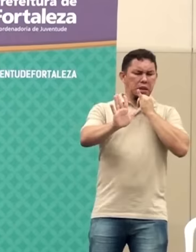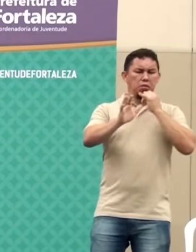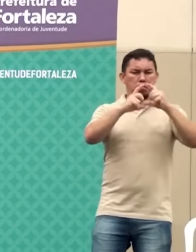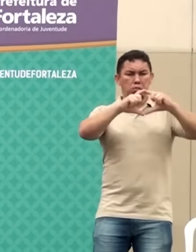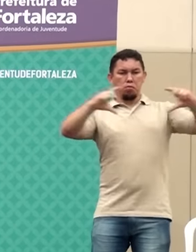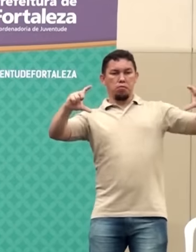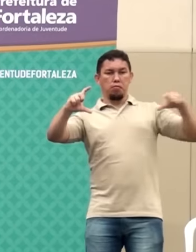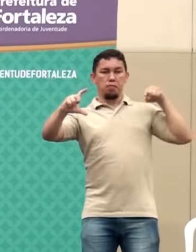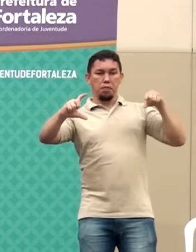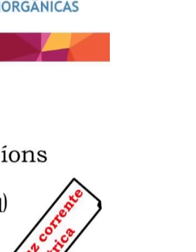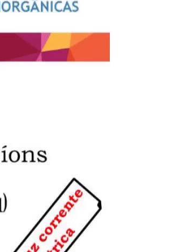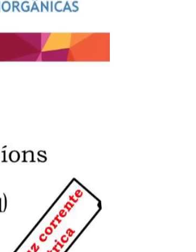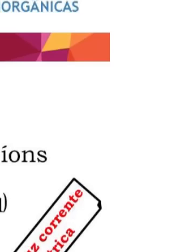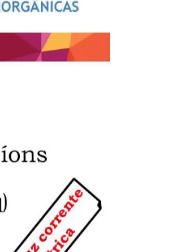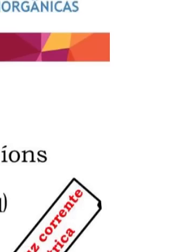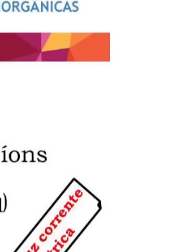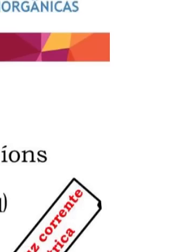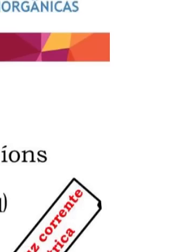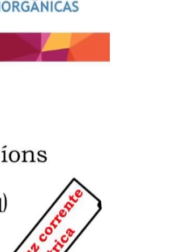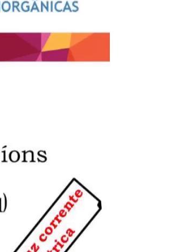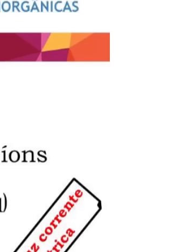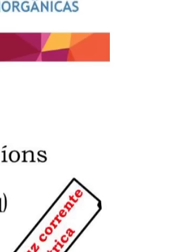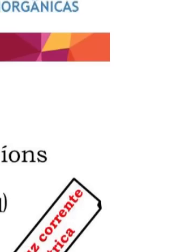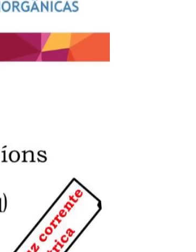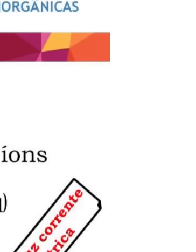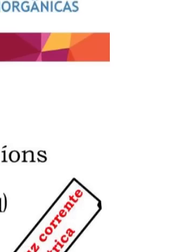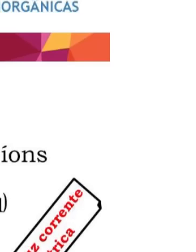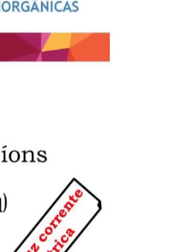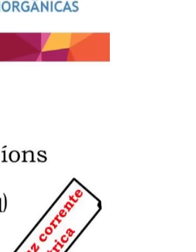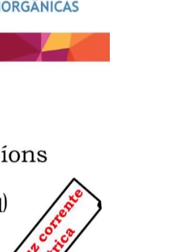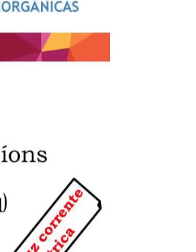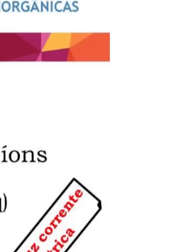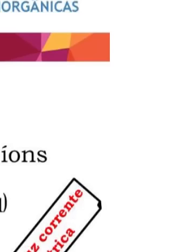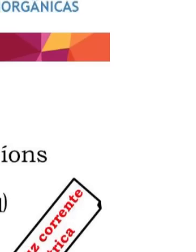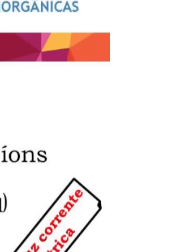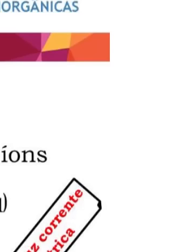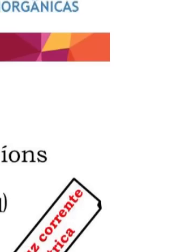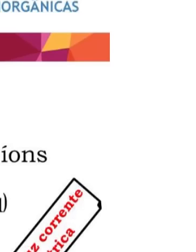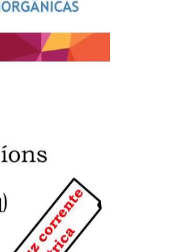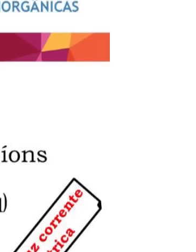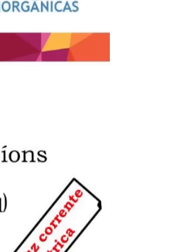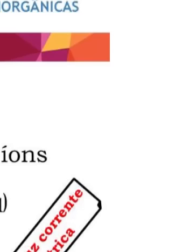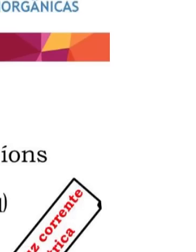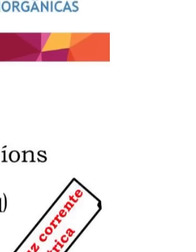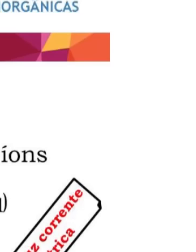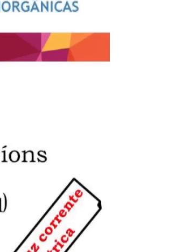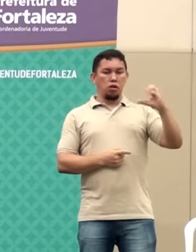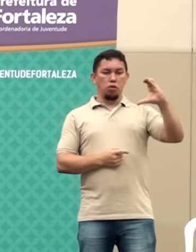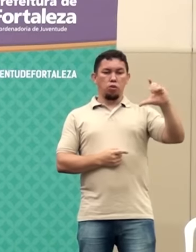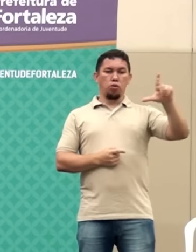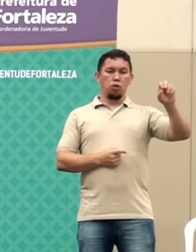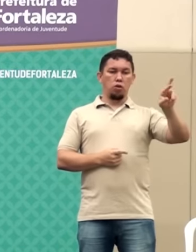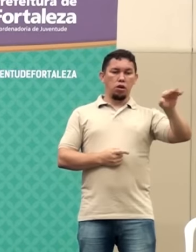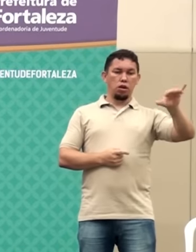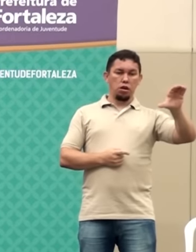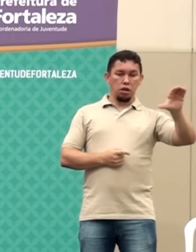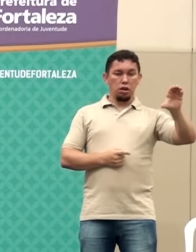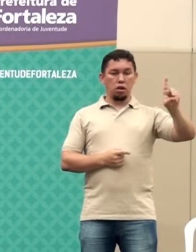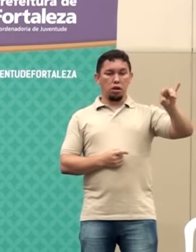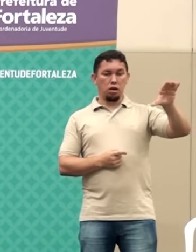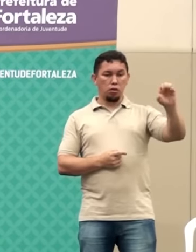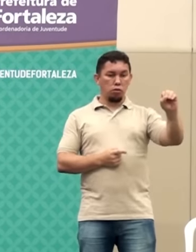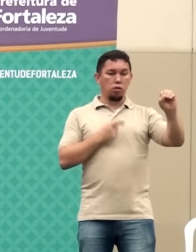ó. Se eu pegar o HCl, né? Vocês lembram dessa substância aí? É o ácido clorídrico, né?